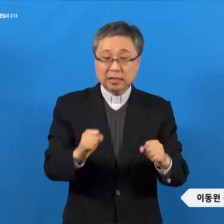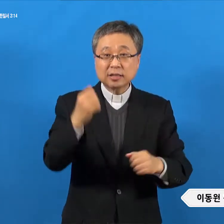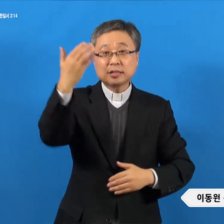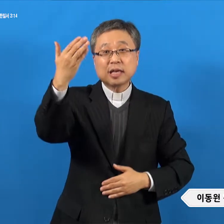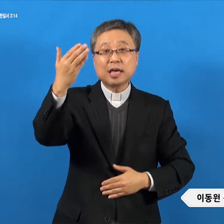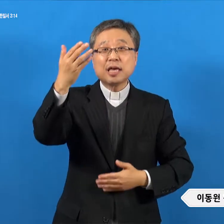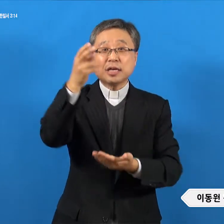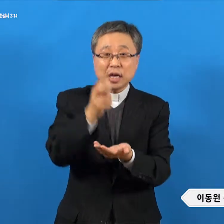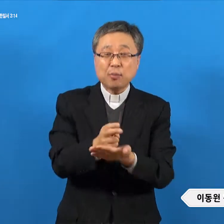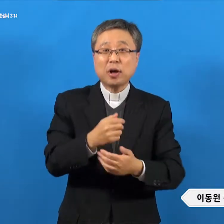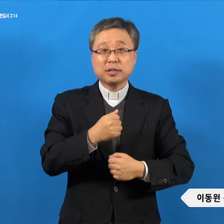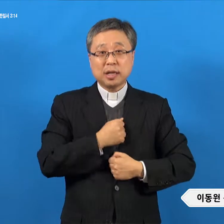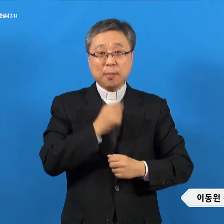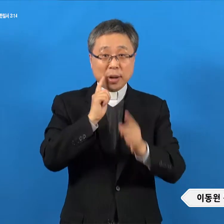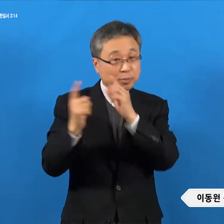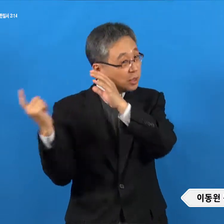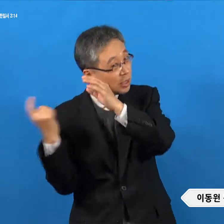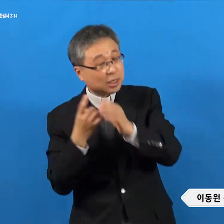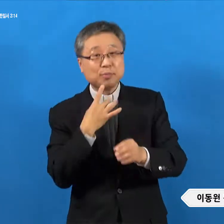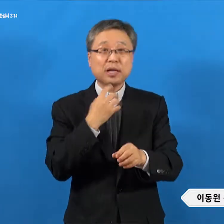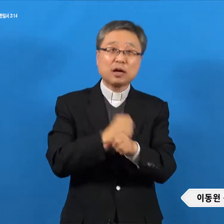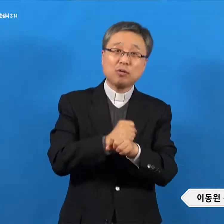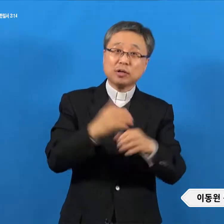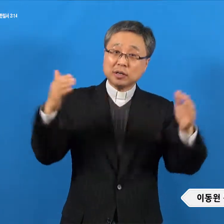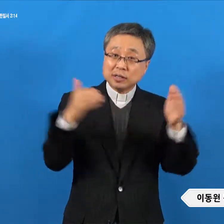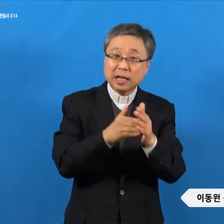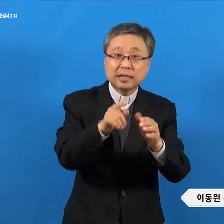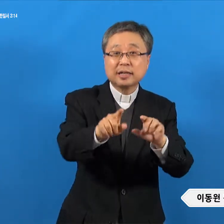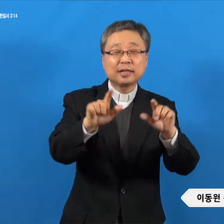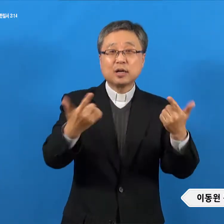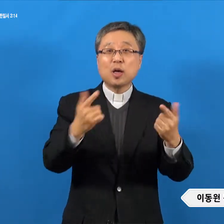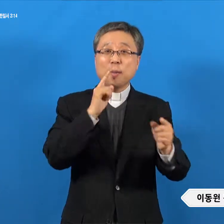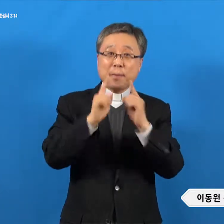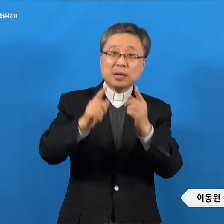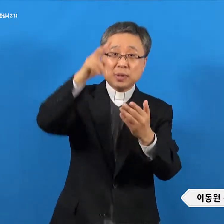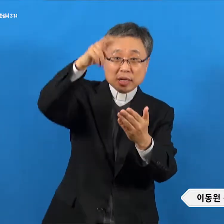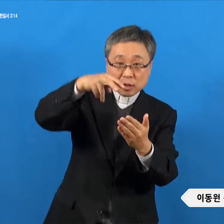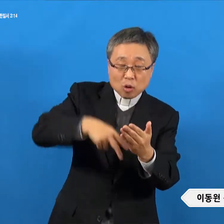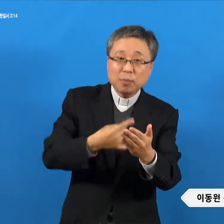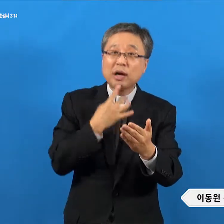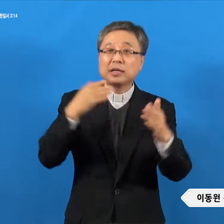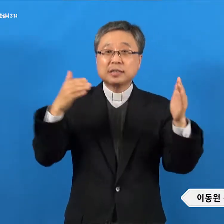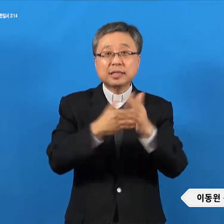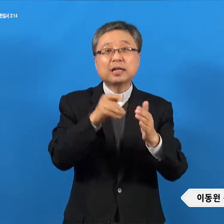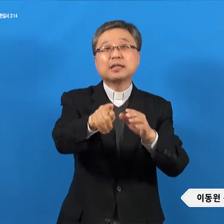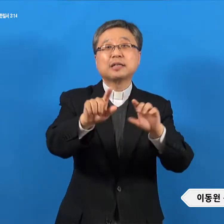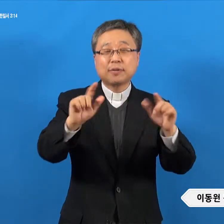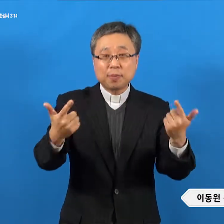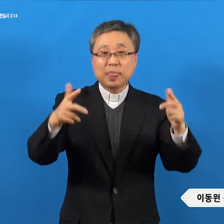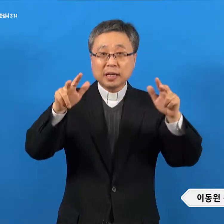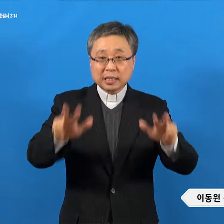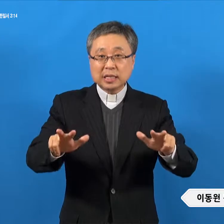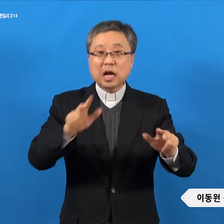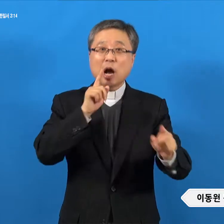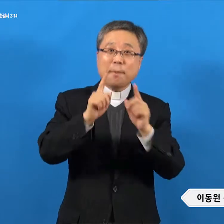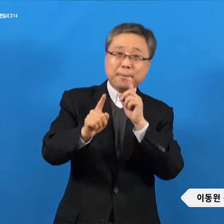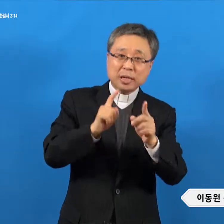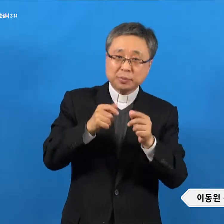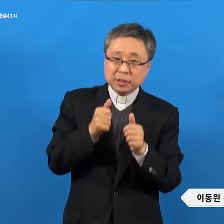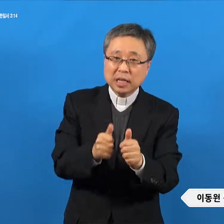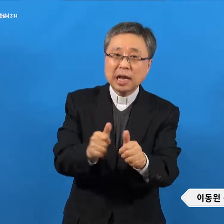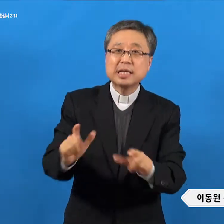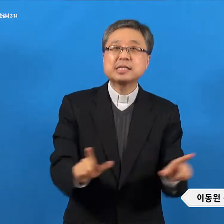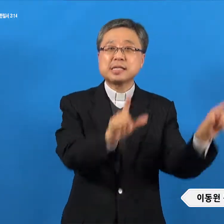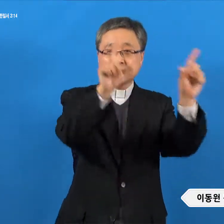것이다. 말씀을 듣기만 하고 끝나는 것이 아니라, 말씀을 읽고만 끝나는 것이 아니라 이제는 그 말씀을 따라